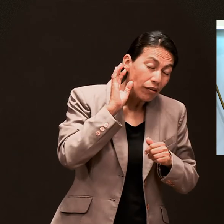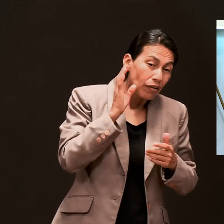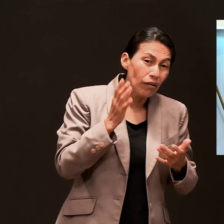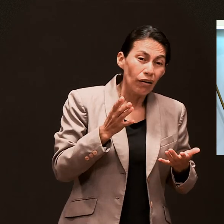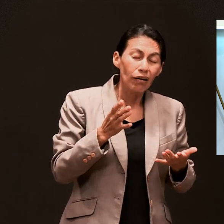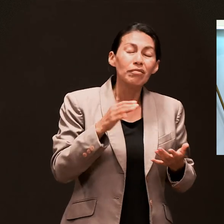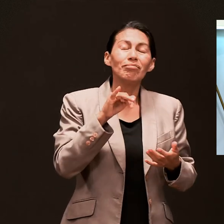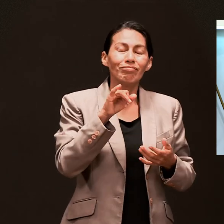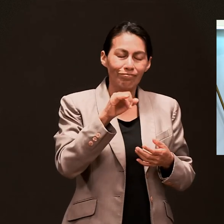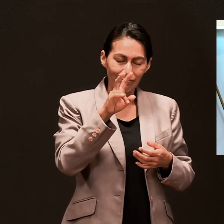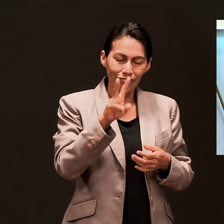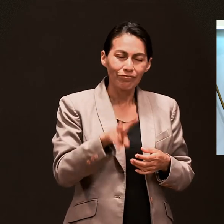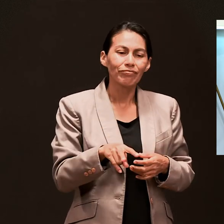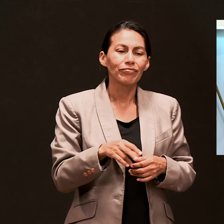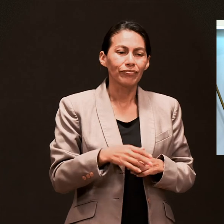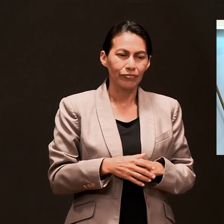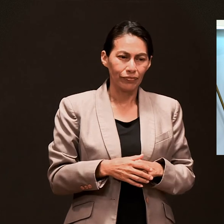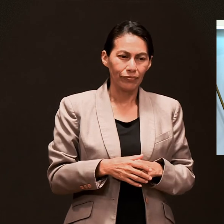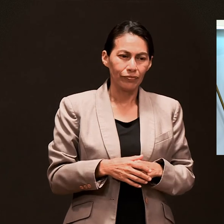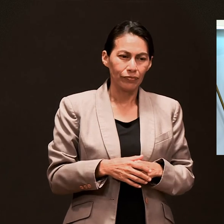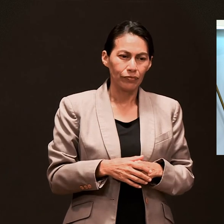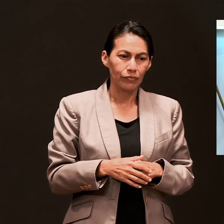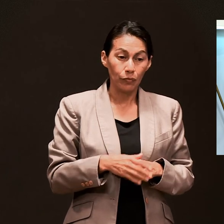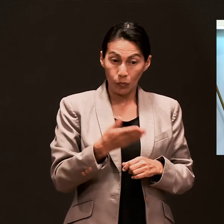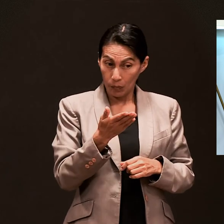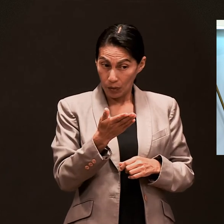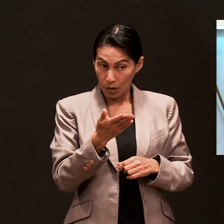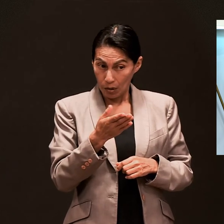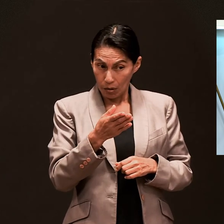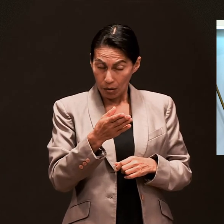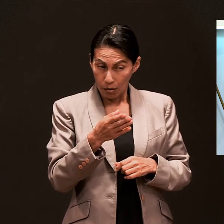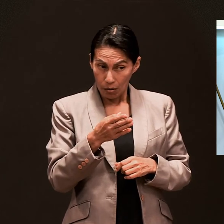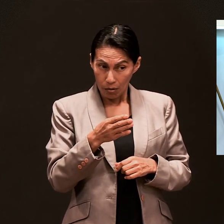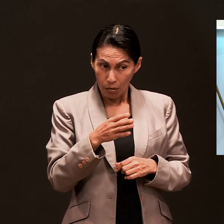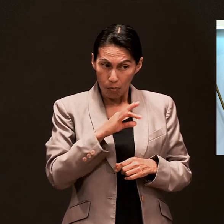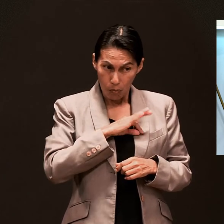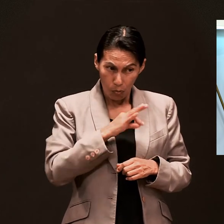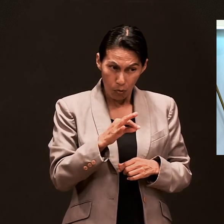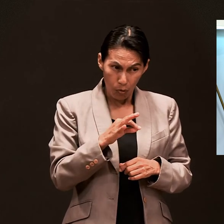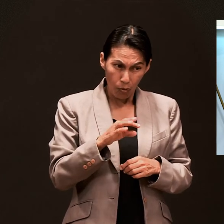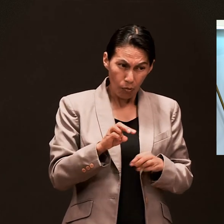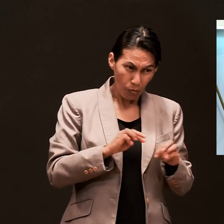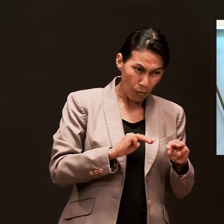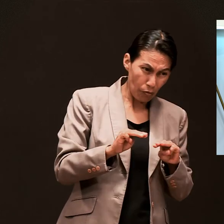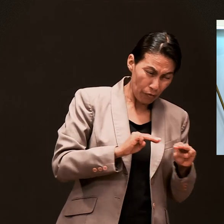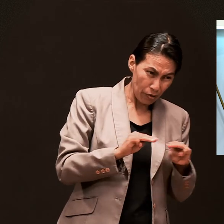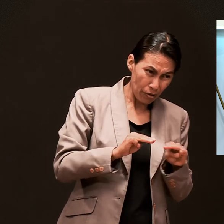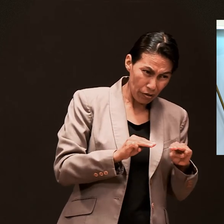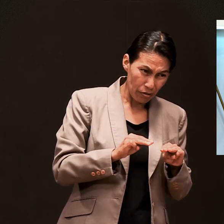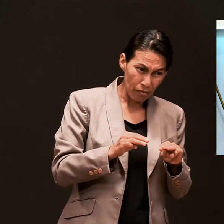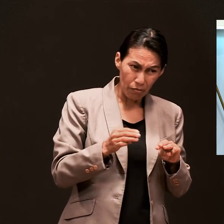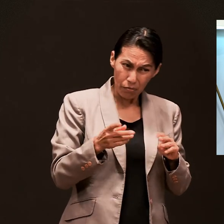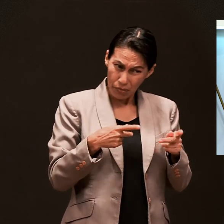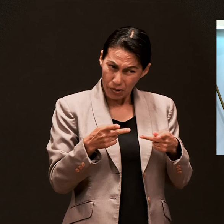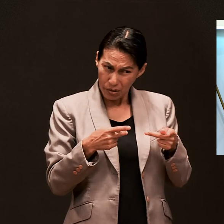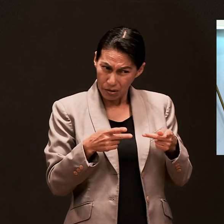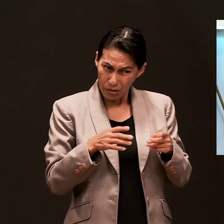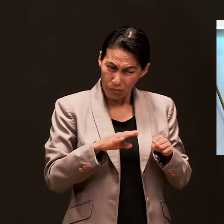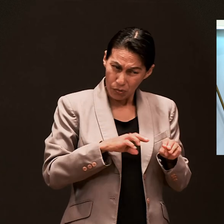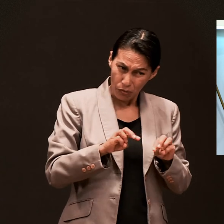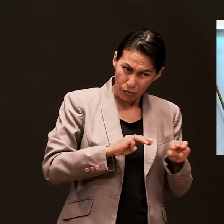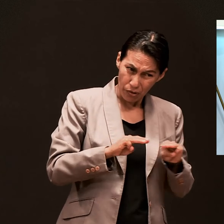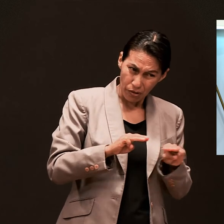fue escuchada por Dios fue escuchada por Dios y se empezó a mover más naturalmente